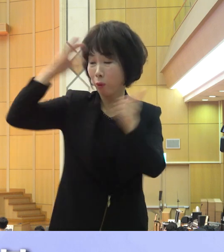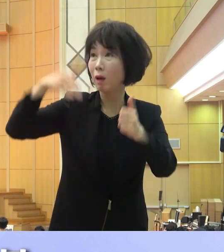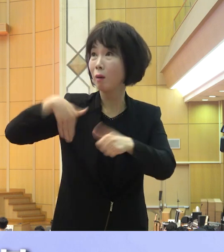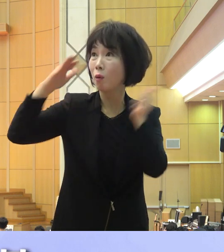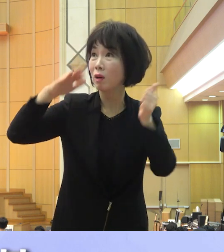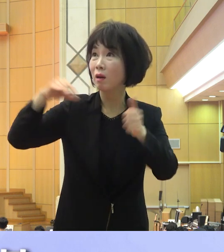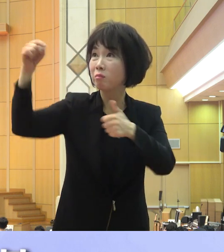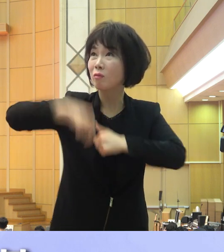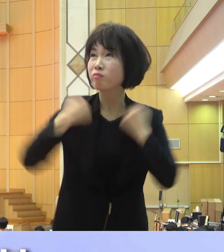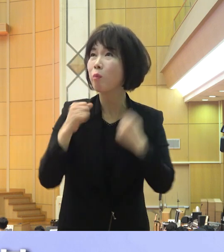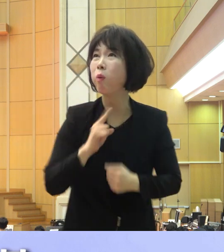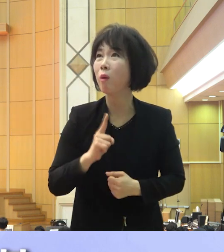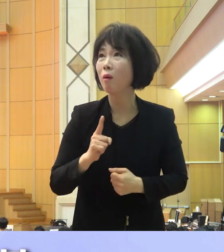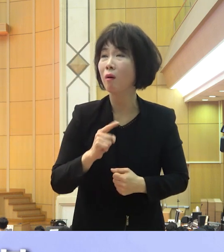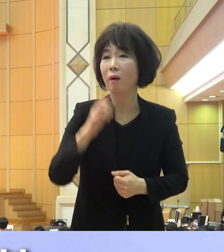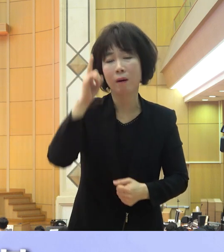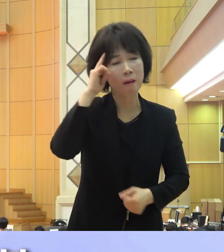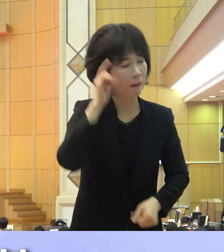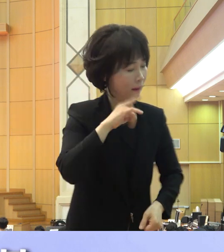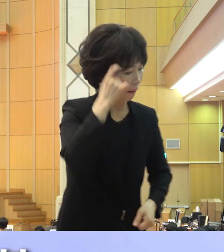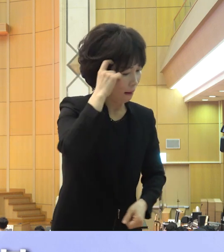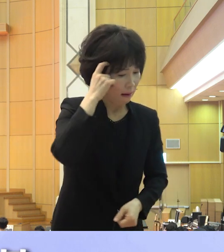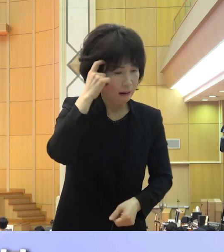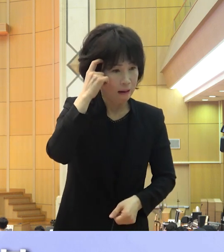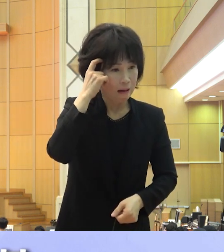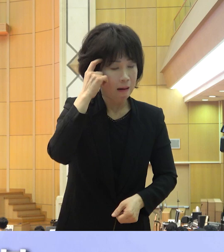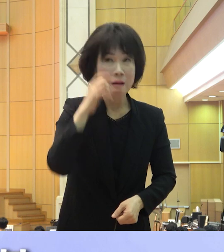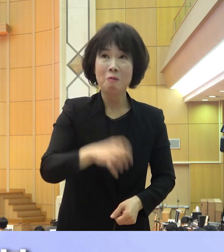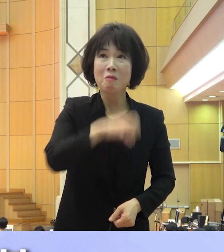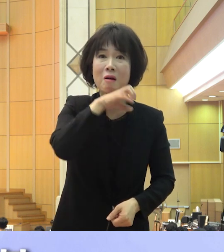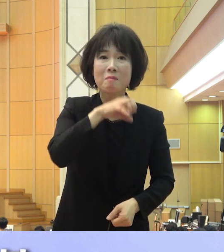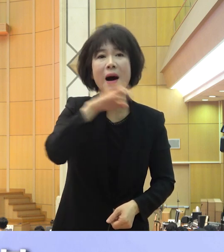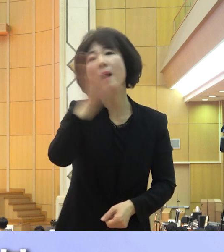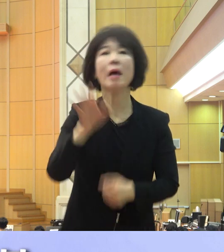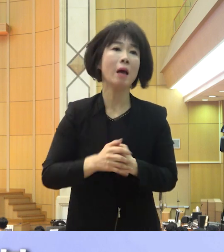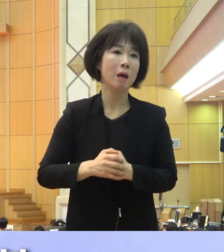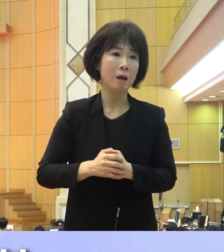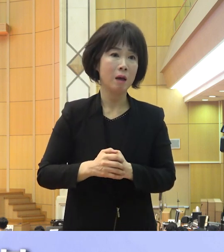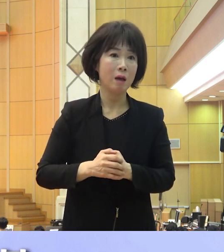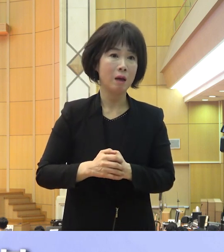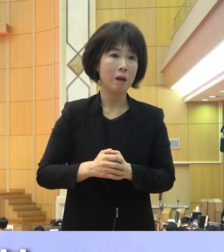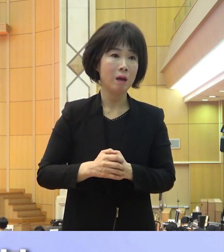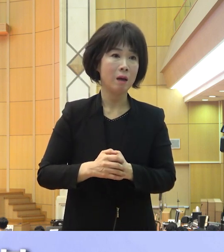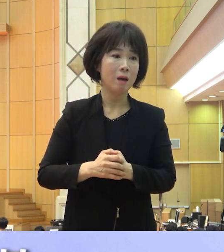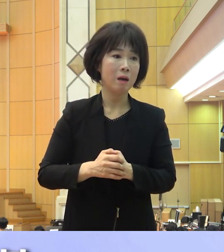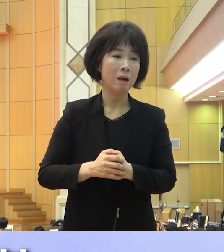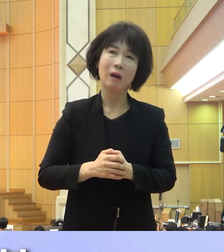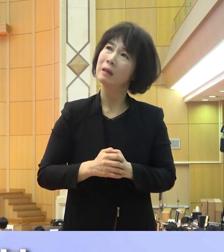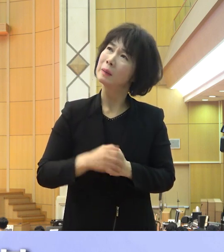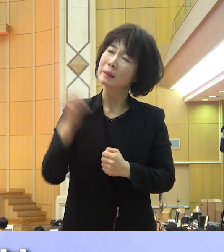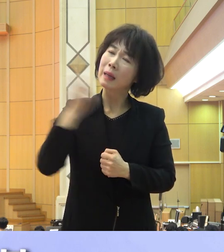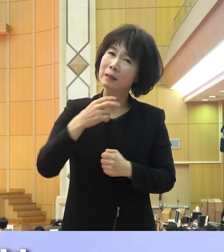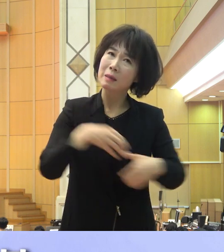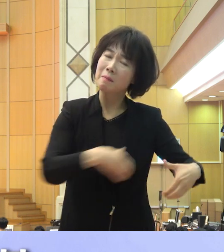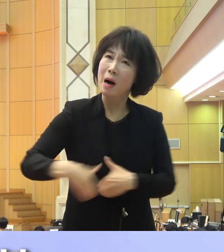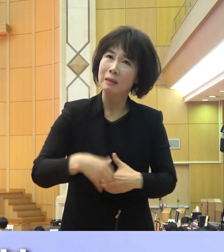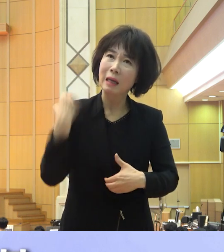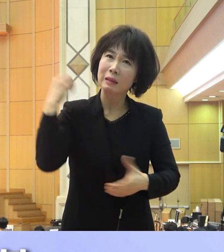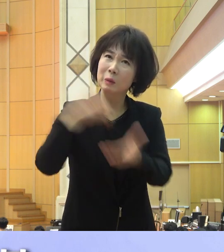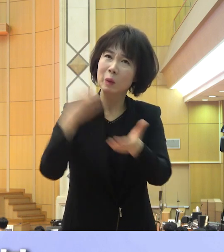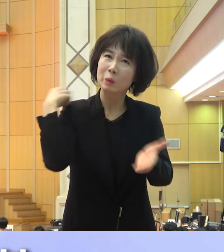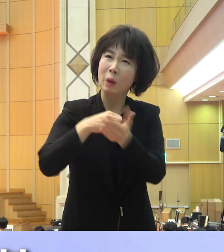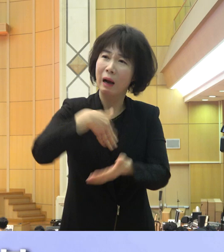가라고 보냈을까? 원망할 수도 있고, 아이고, 이제라도 다시 고향으로 돌아가자.